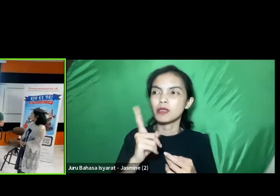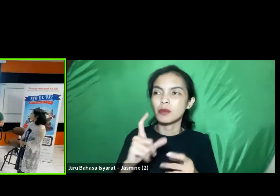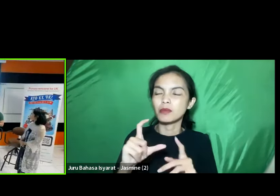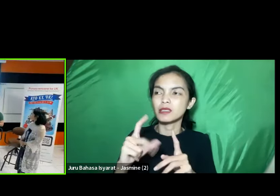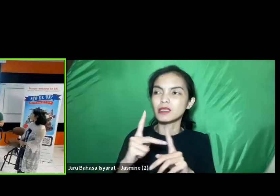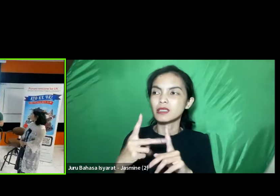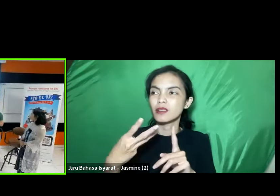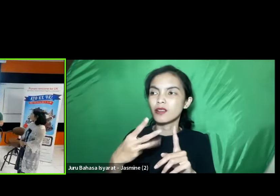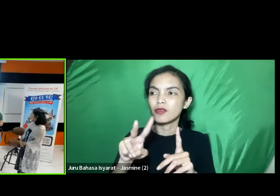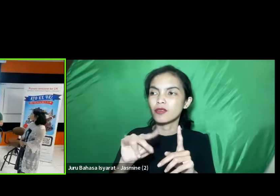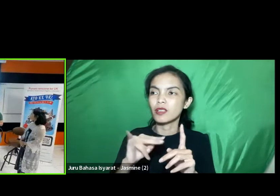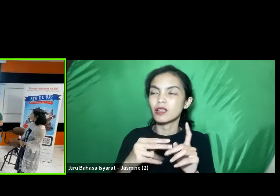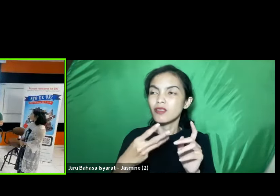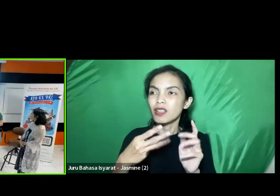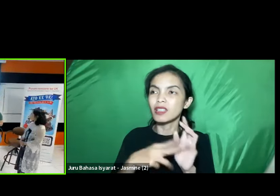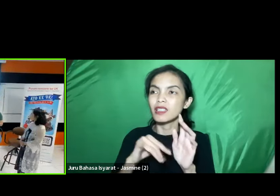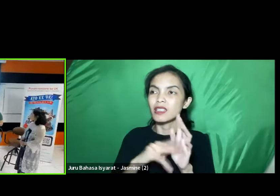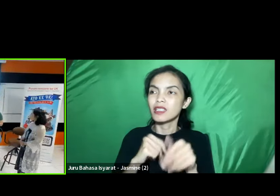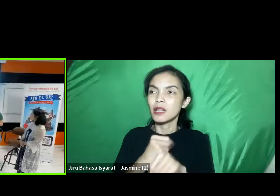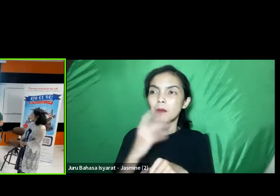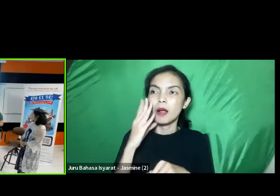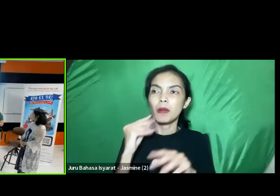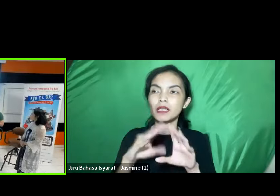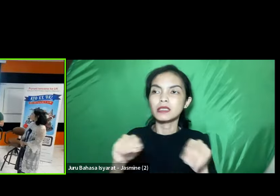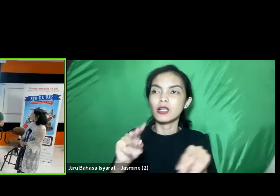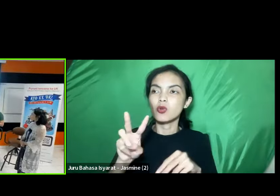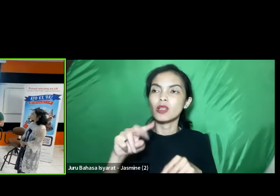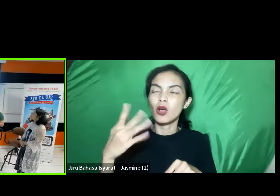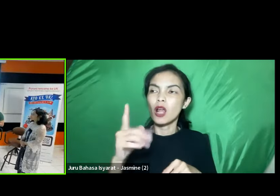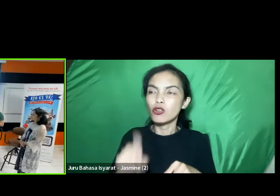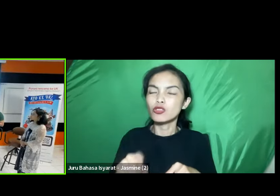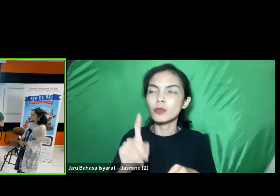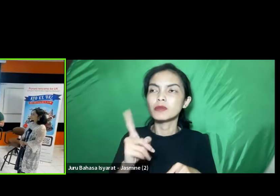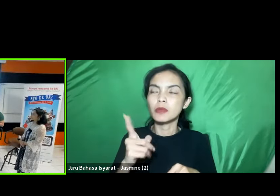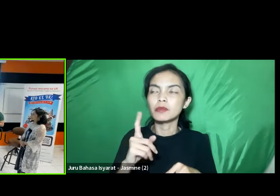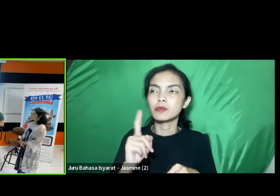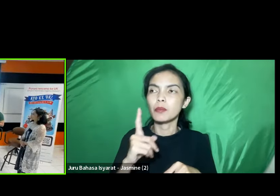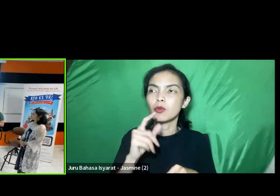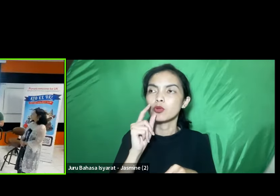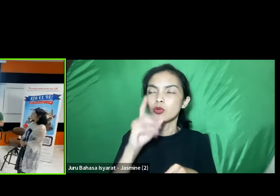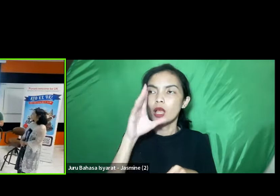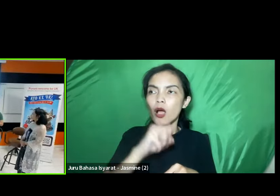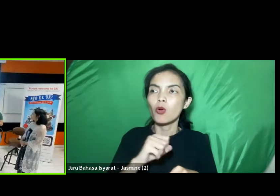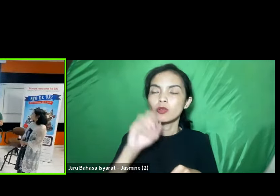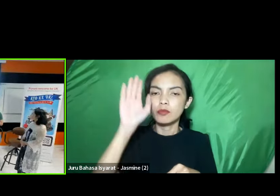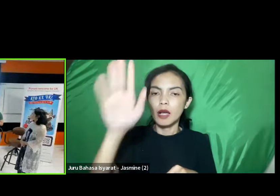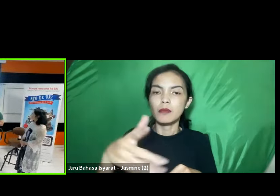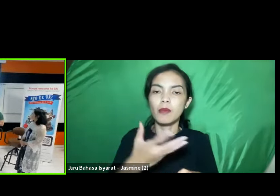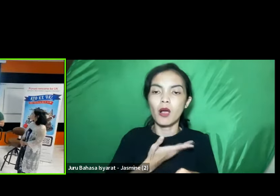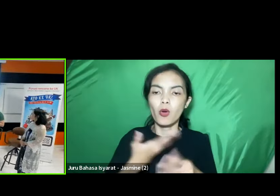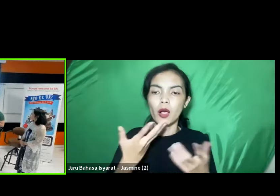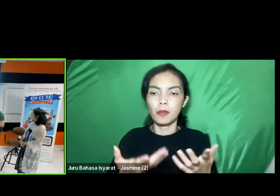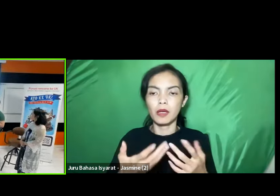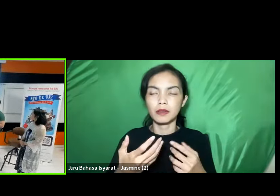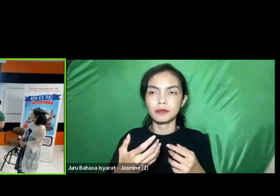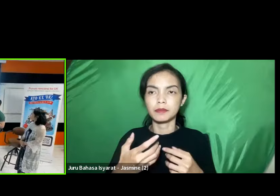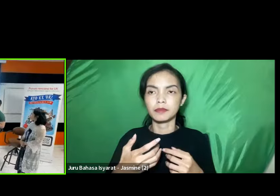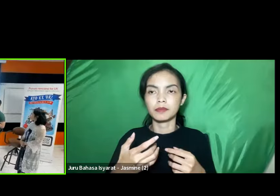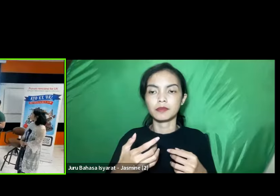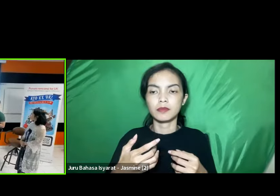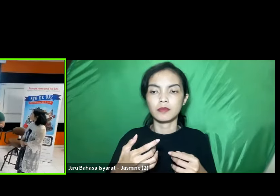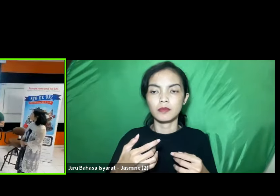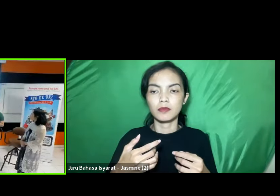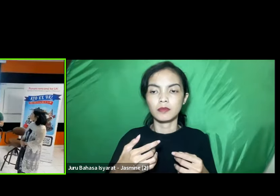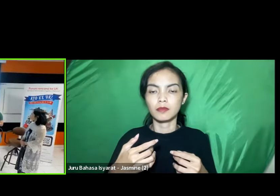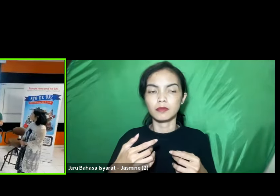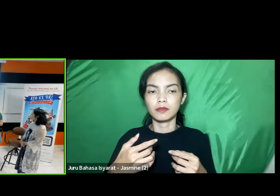tahun pengalaman kerja itu biar kalian juga tahu apa sih yang kalian peng kejar di masa depan Nah itu tujuannya sih dan untuk yang Apakah